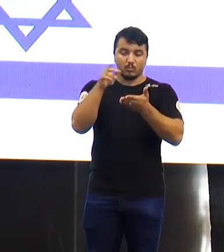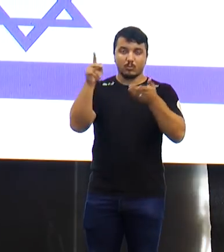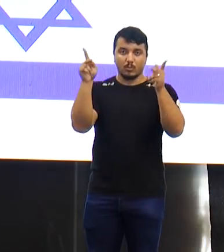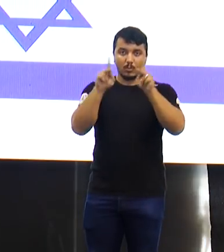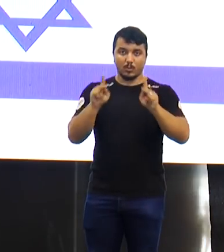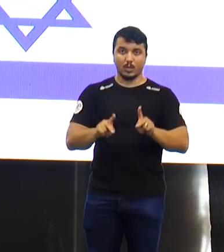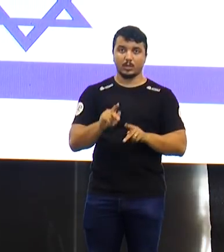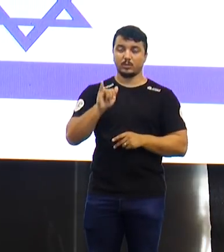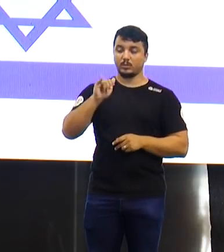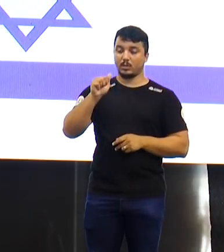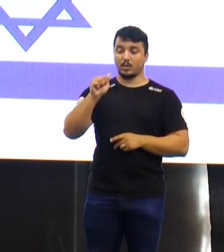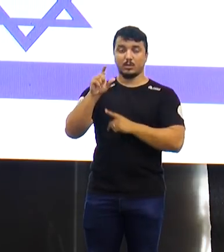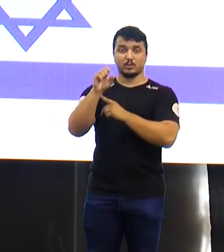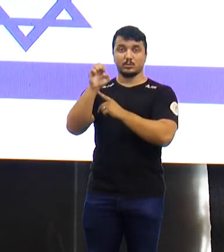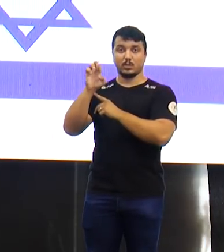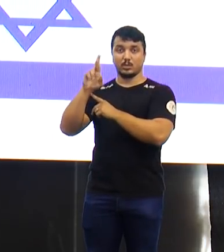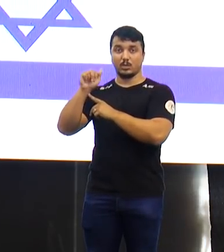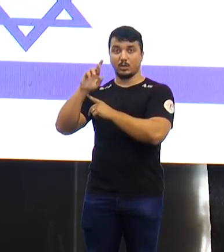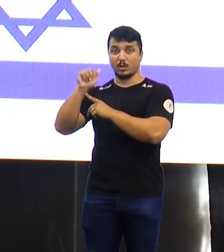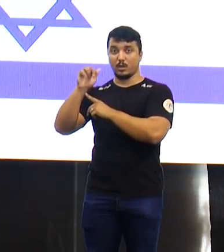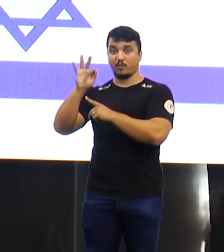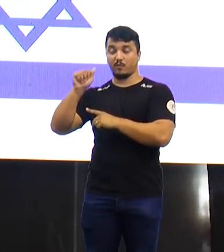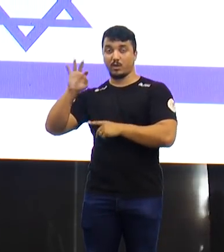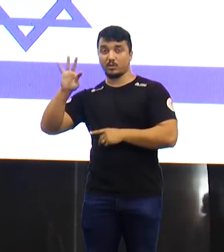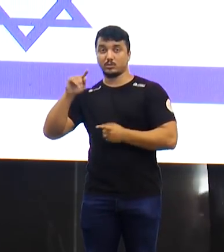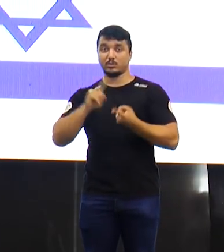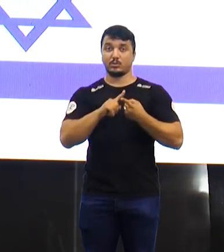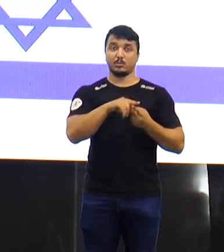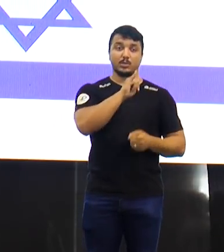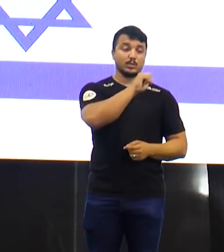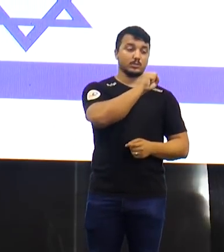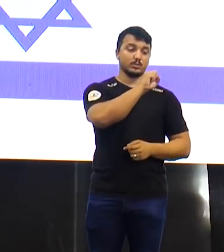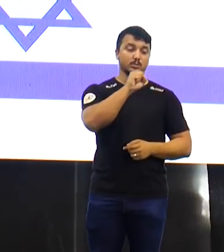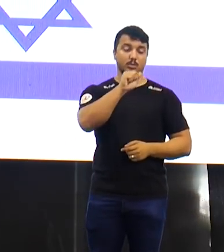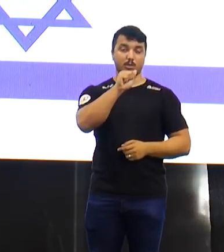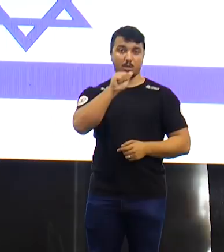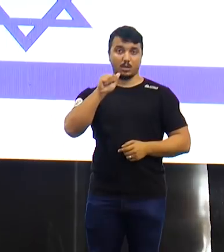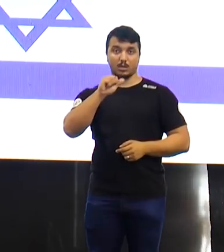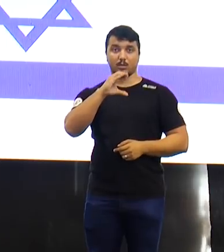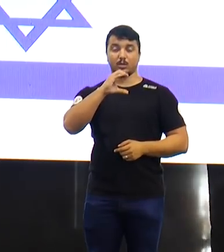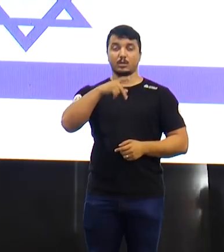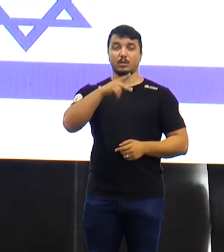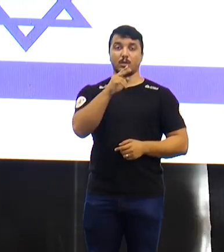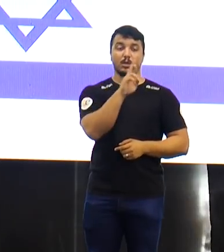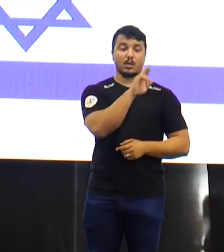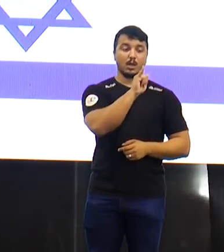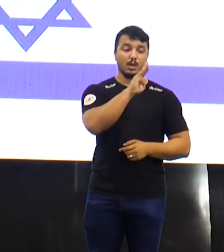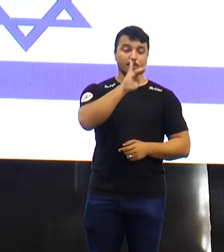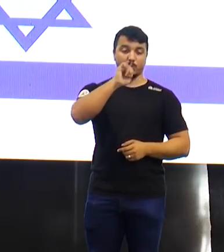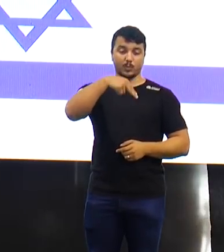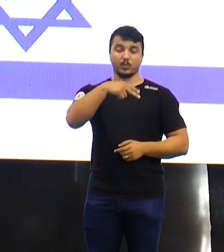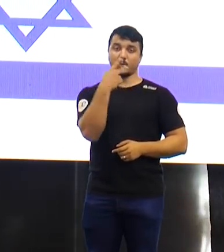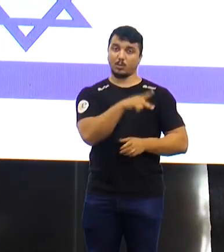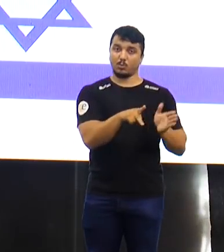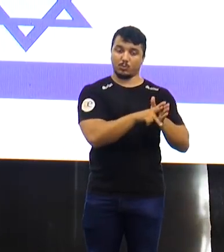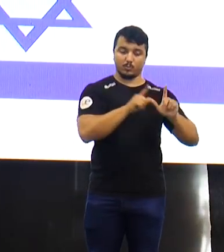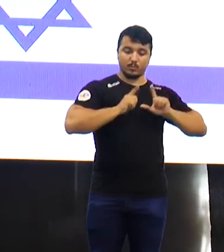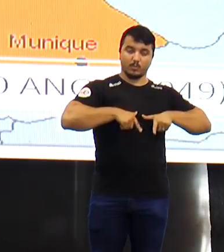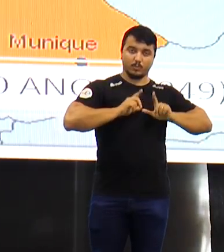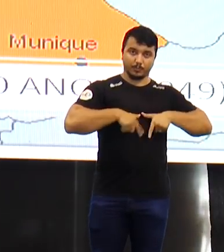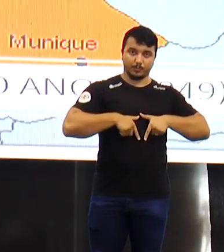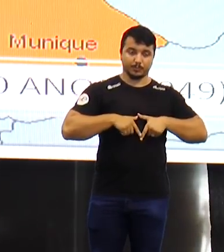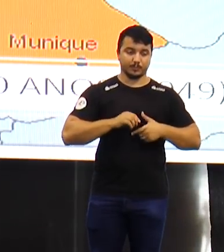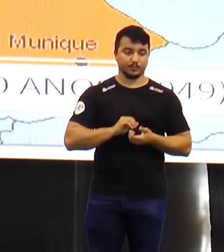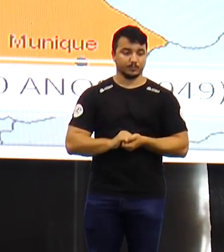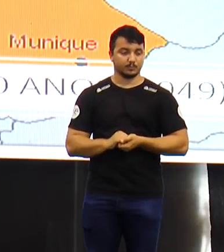Yasser Arafat, certo? E Isaac Rabin de Israel. Ponto. E aí vocês têm as intifadas, mas